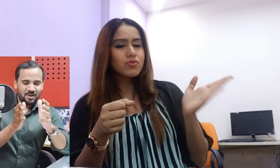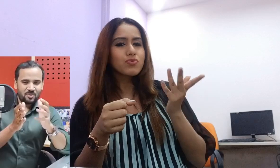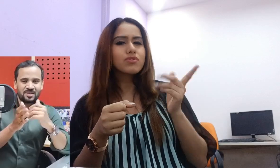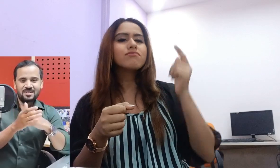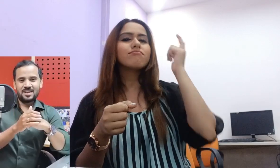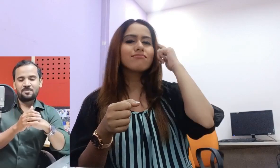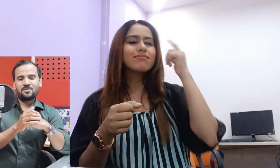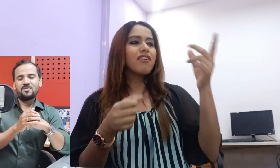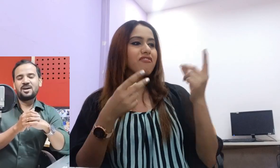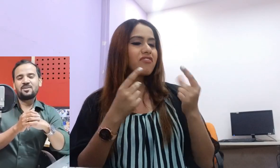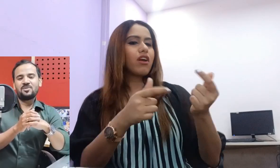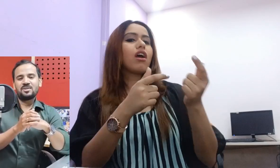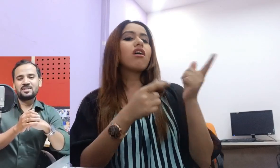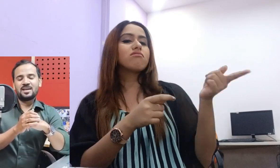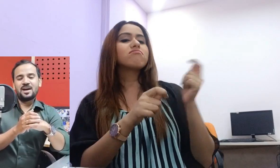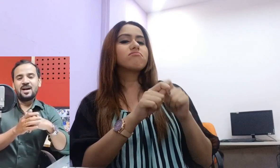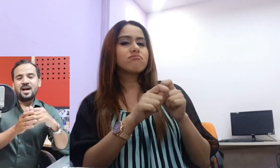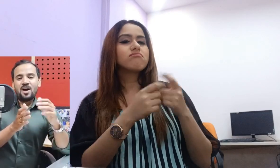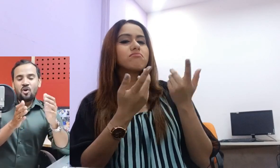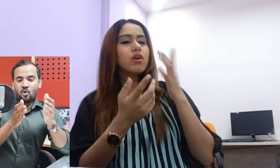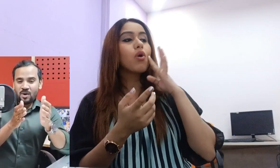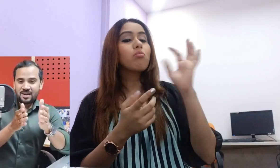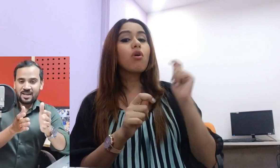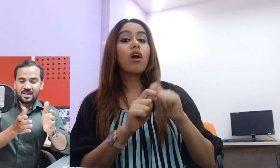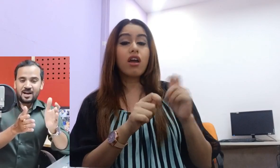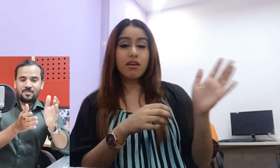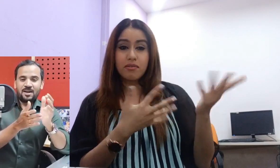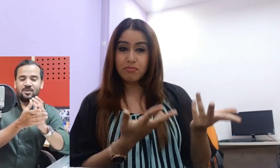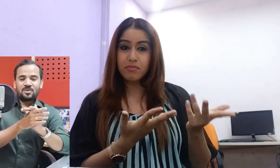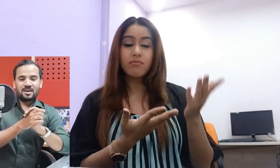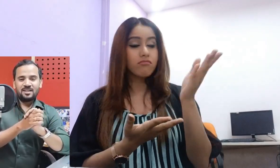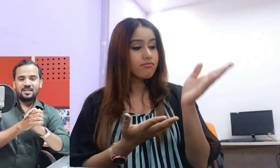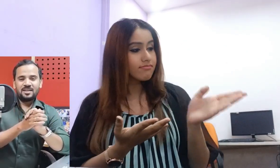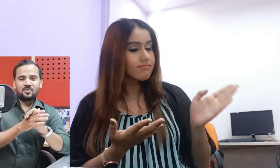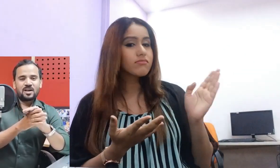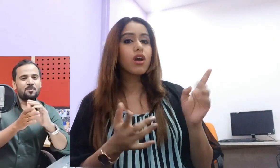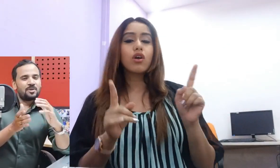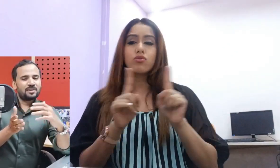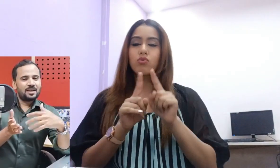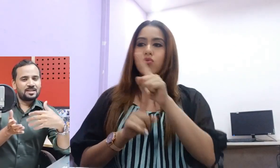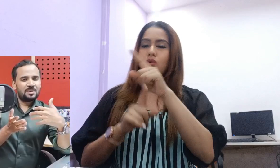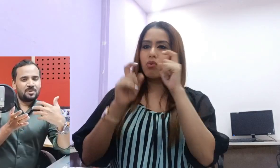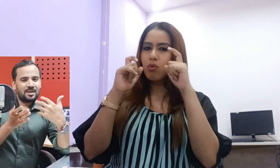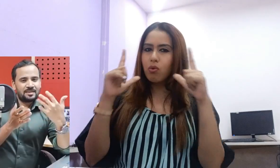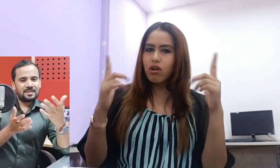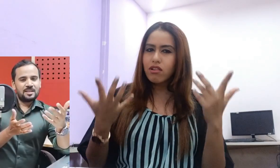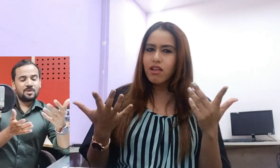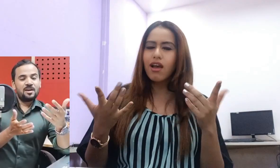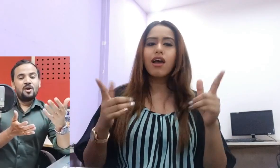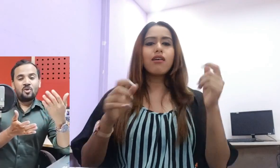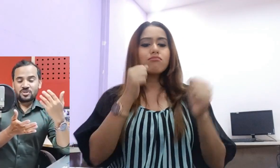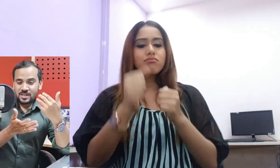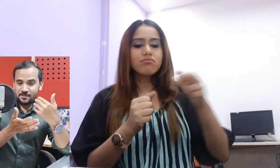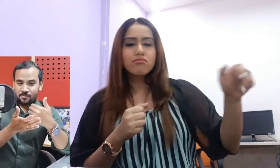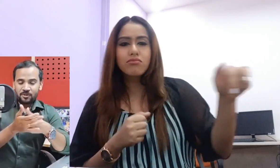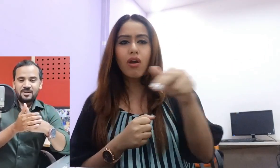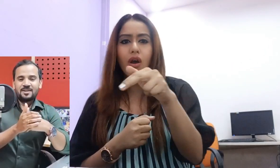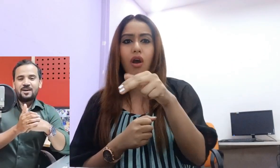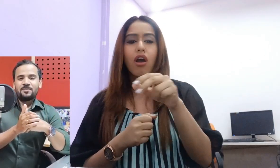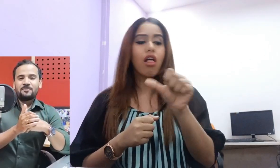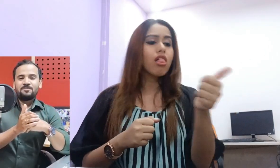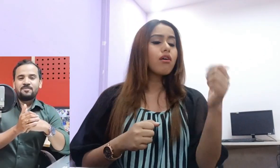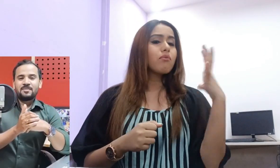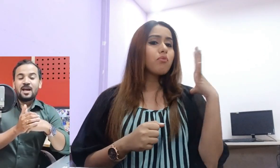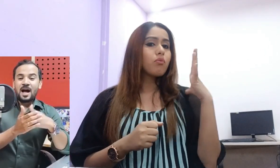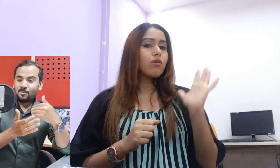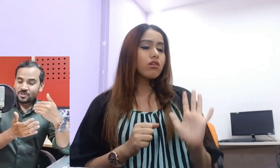आपको पूरा नोटिस किया, आपके व्यवहार को नोटिस किया। ओवरटेक आप गाड़ी को करने दे रहे हैं क्योंकि आपको लगता है कि सामने वाला जल्दी में, उसे इंपॉर्टेंट